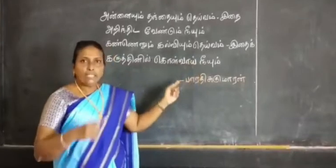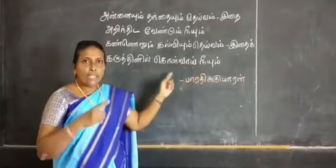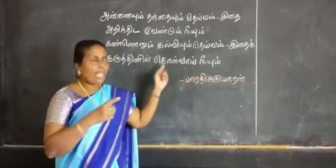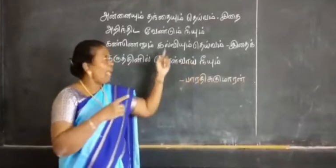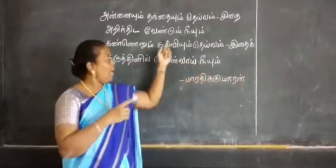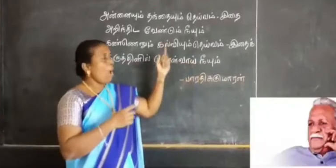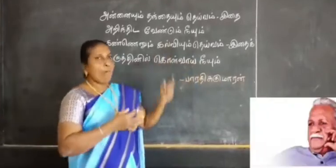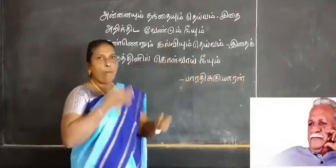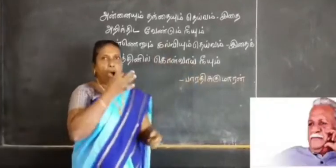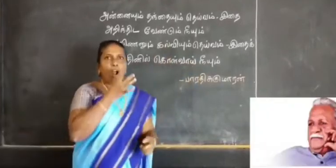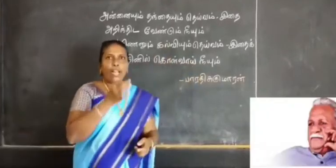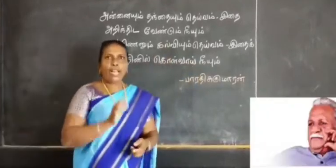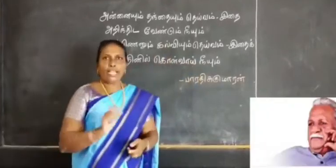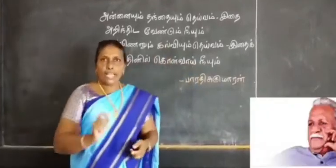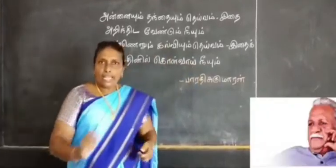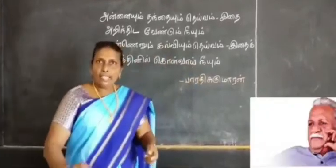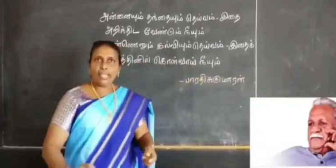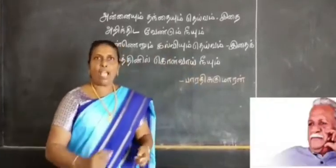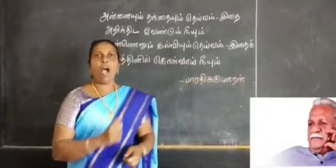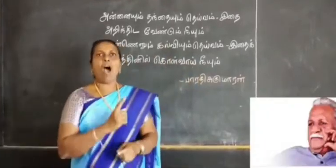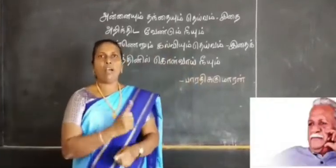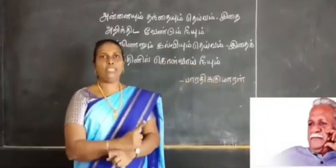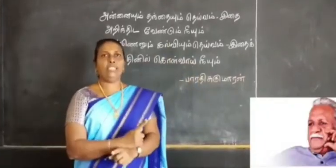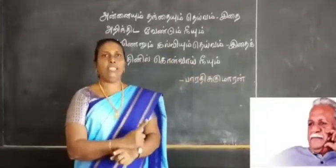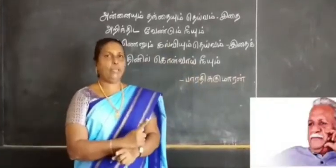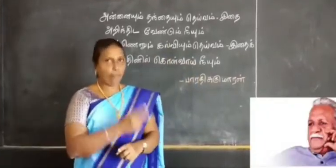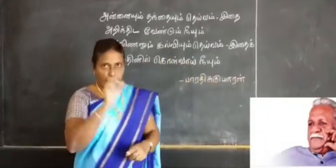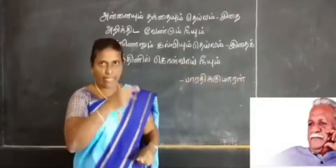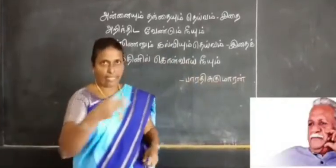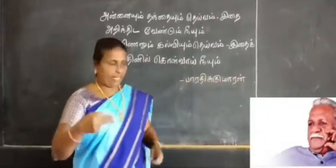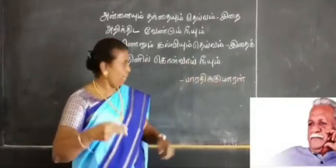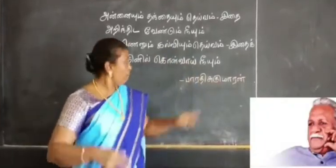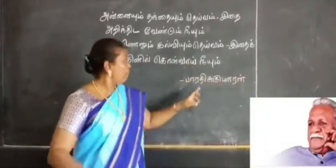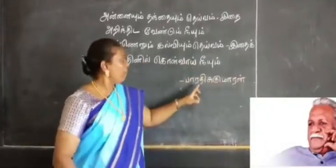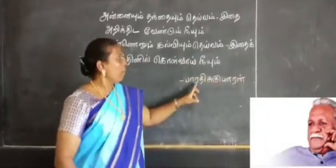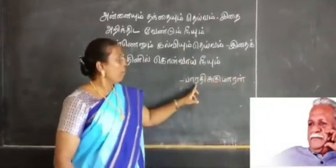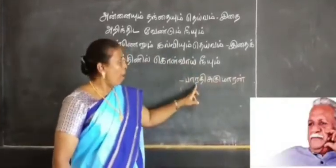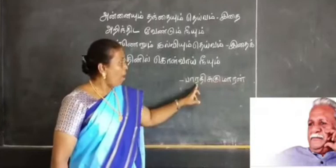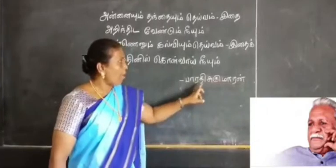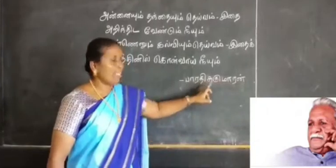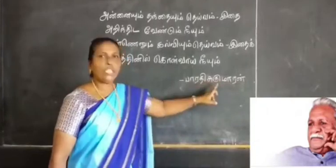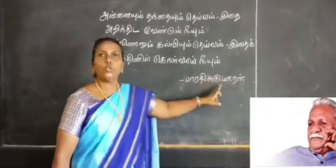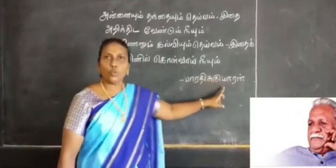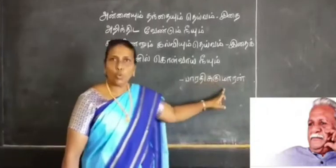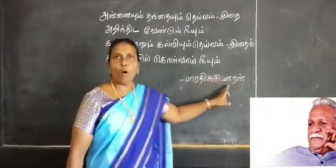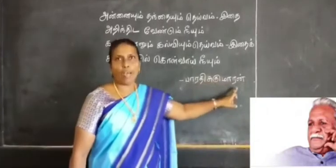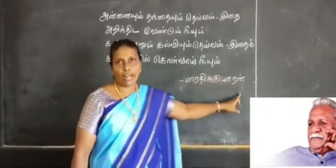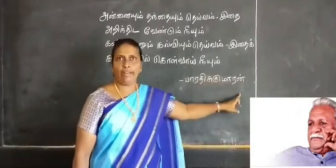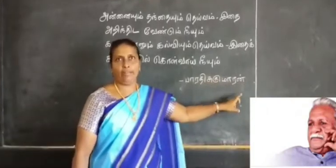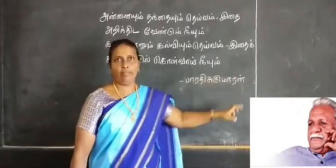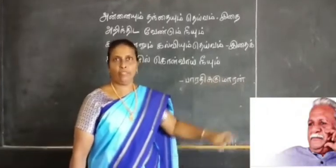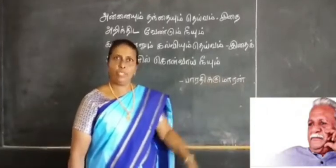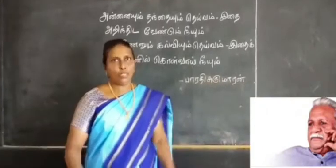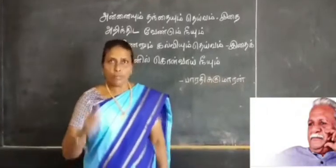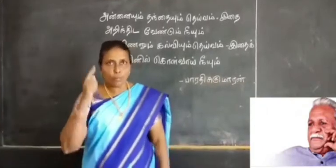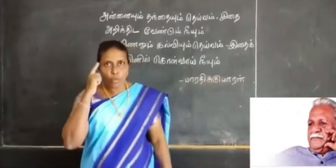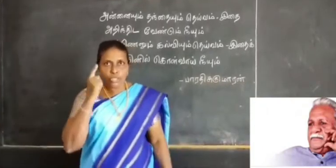இந்த பாடலை எழுதின ஆசிரியர் பேரு பாரதி சுகுமாரன்.